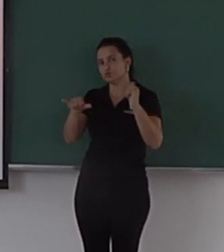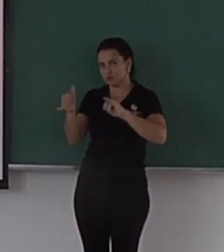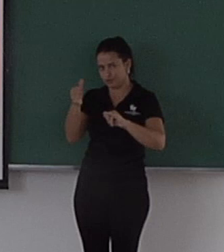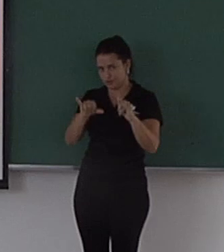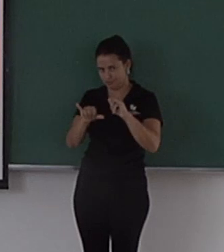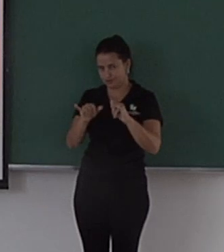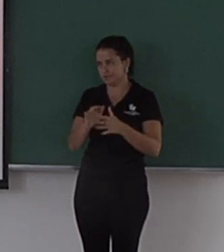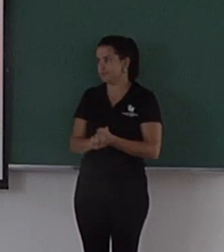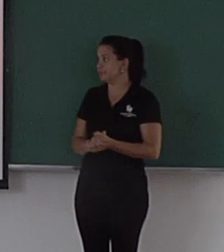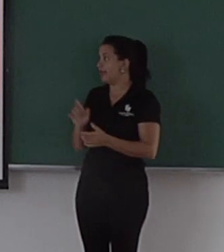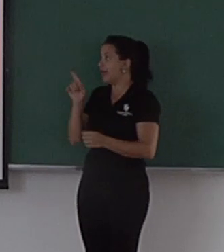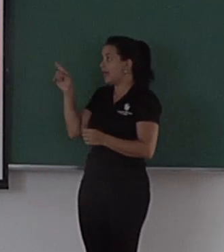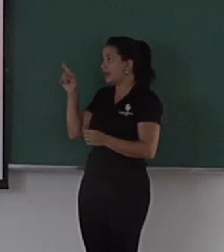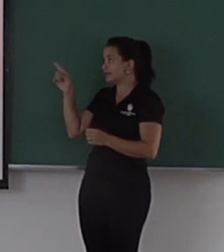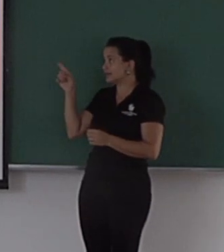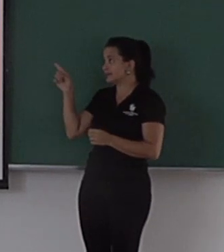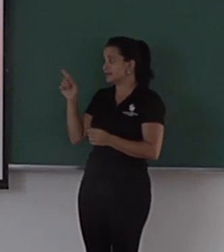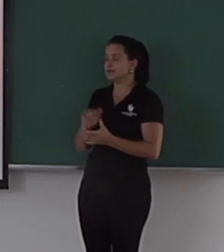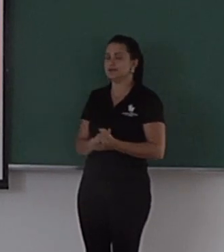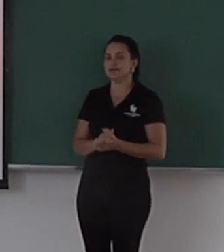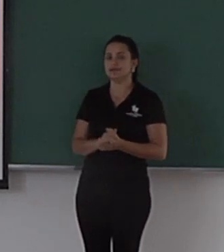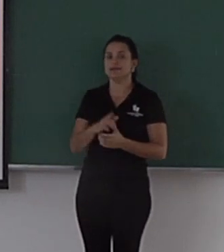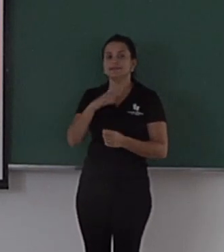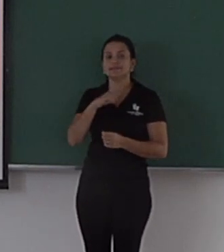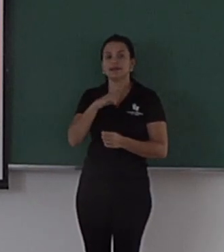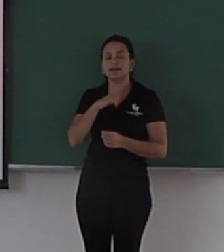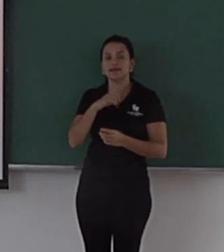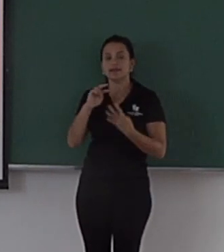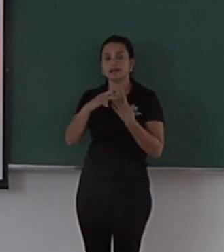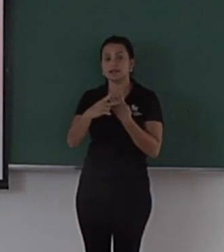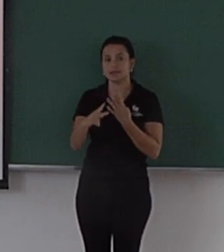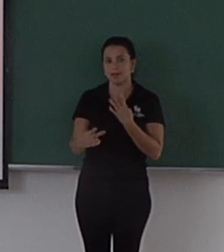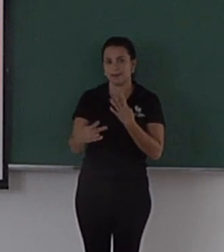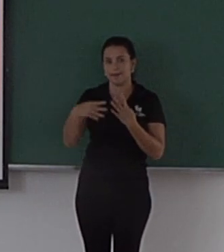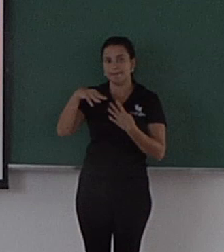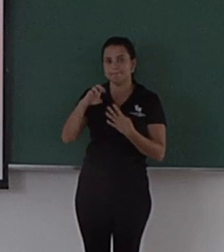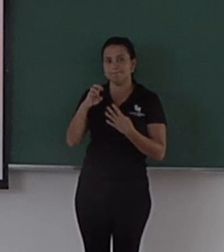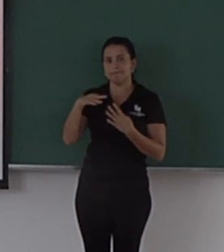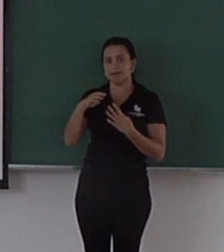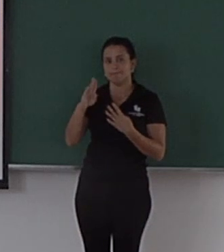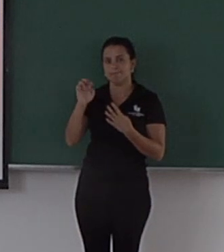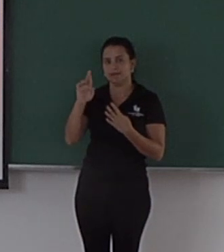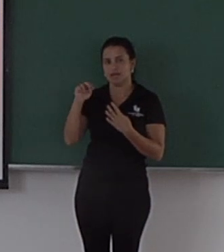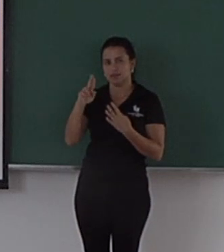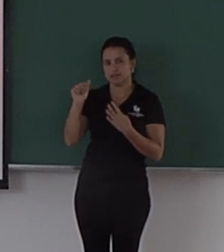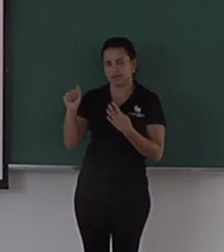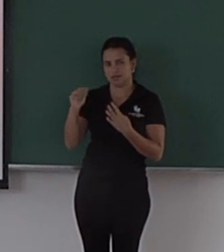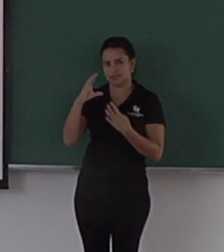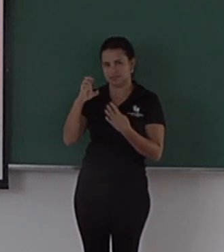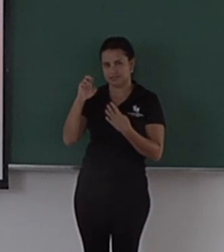precipitação e coagulação. Aqui, ele causa dano na membrana celular do indivíduo. Tá? E quando ele